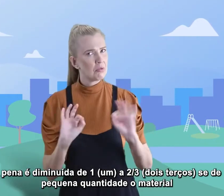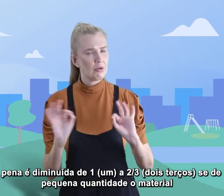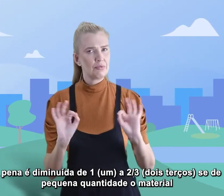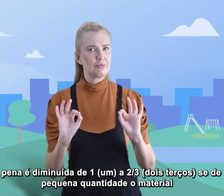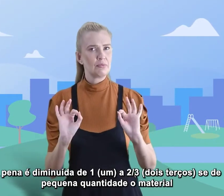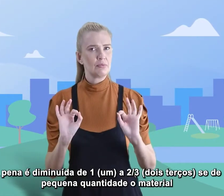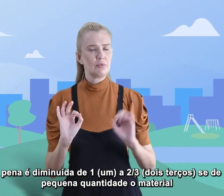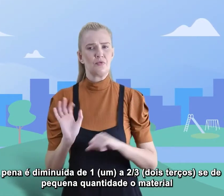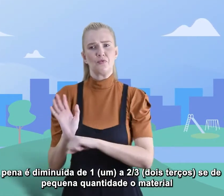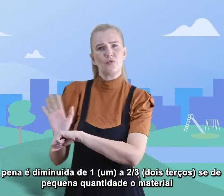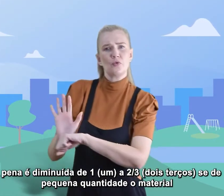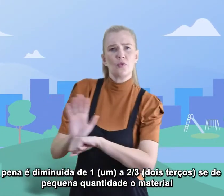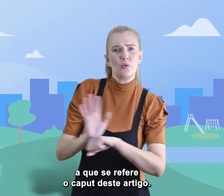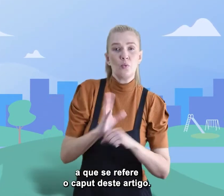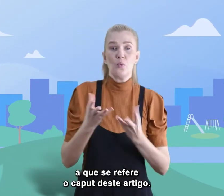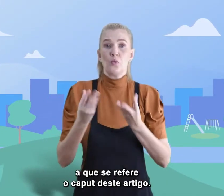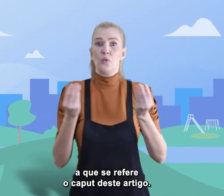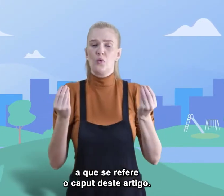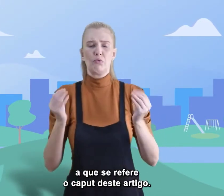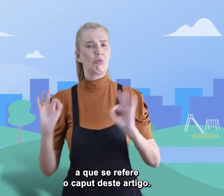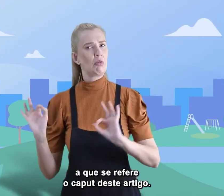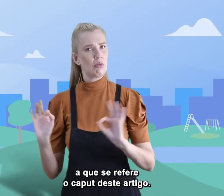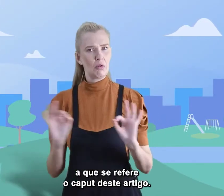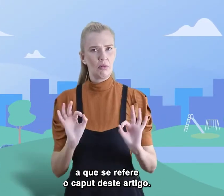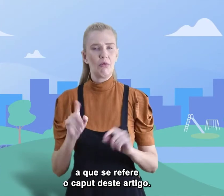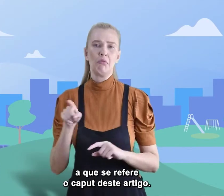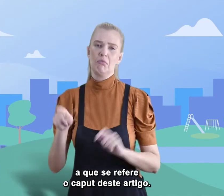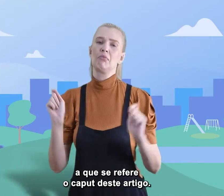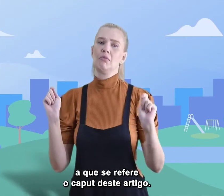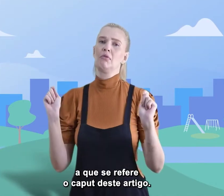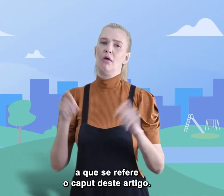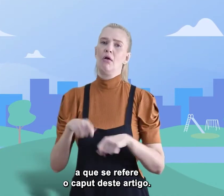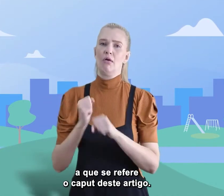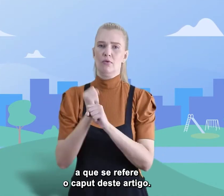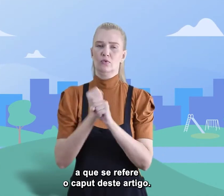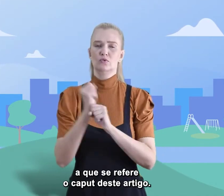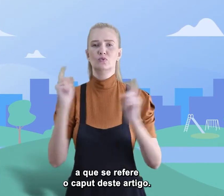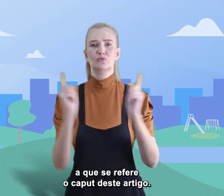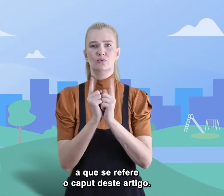pequena quantidade o material a que se refere o caput desse artigo.